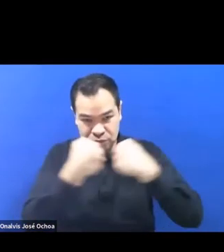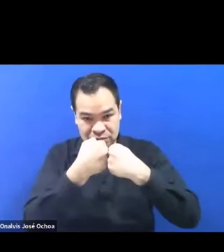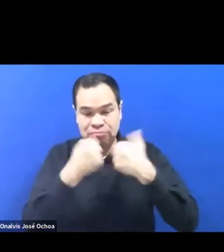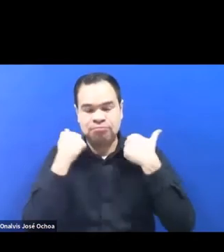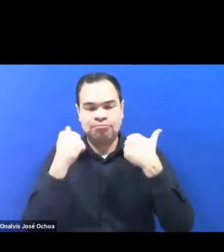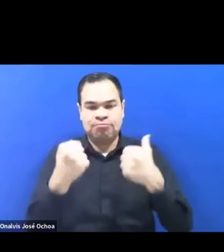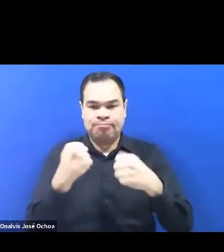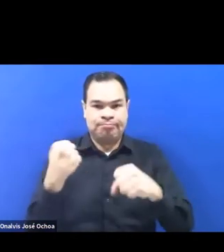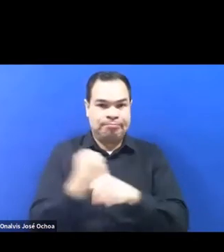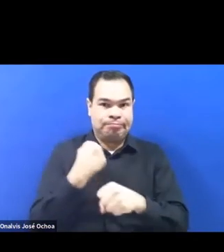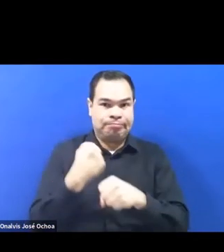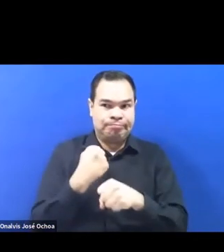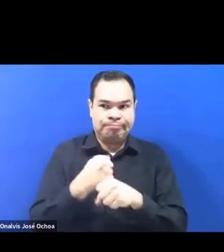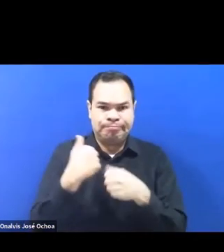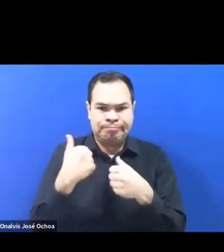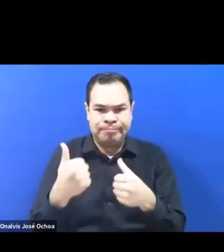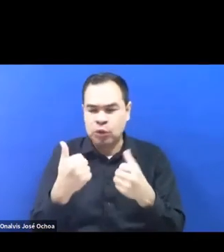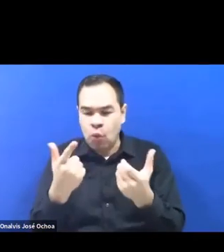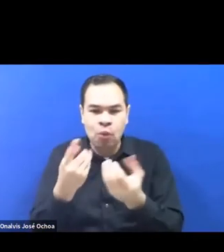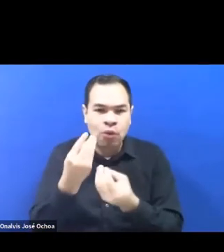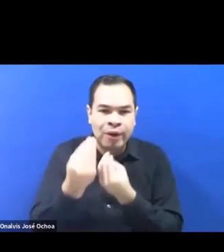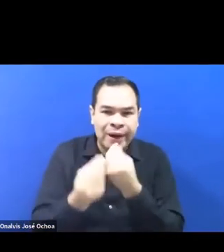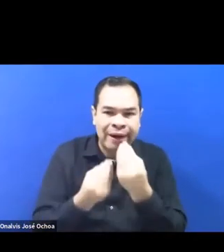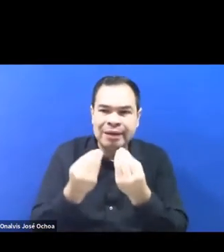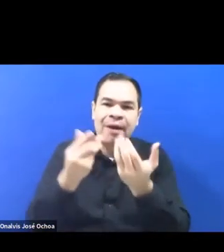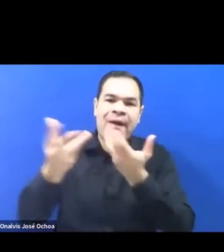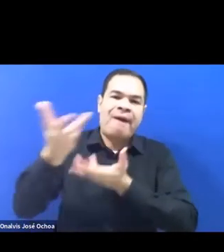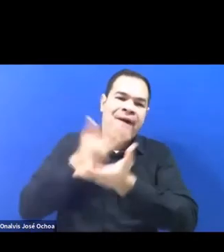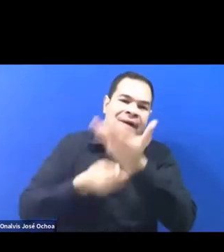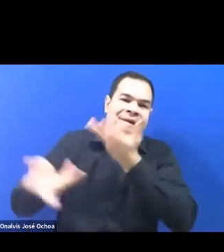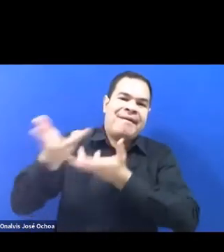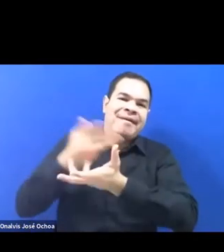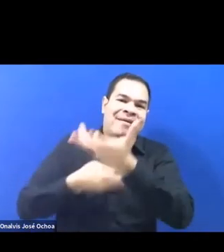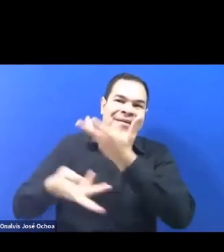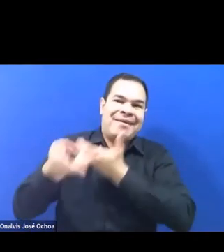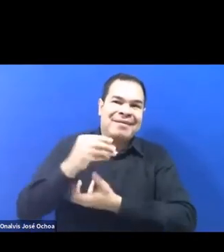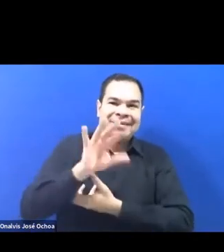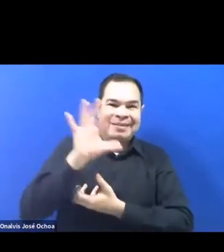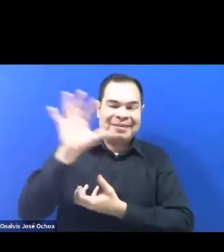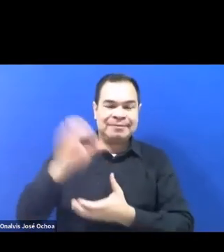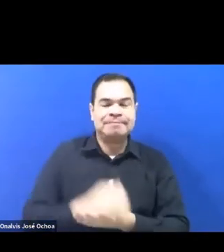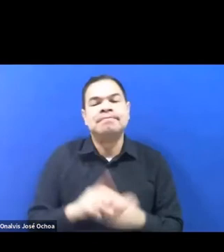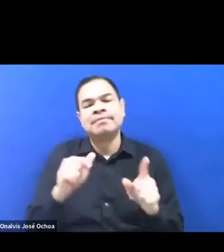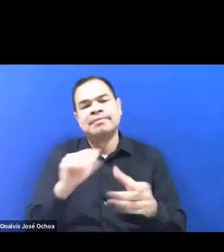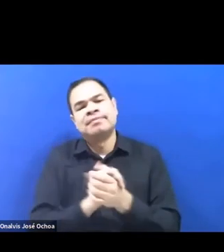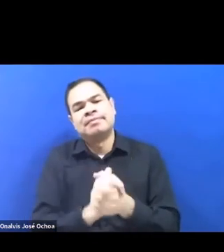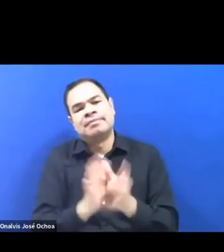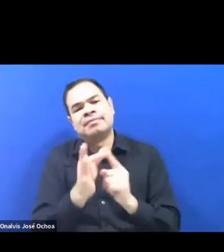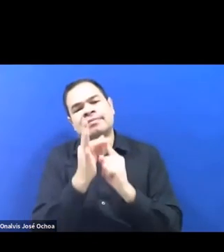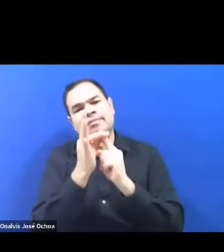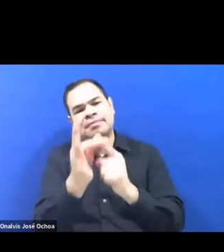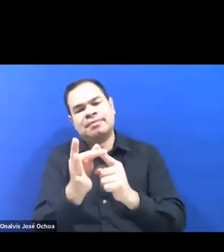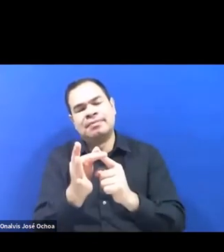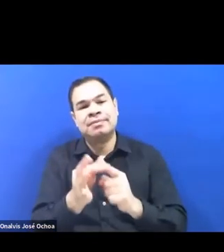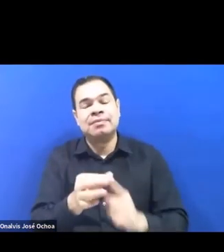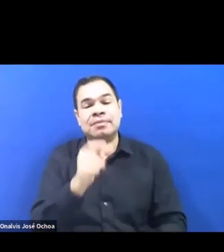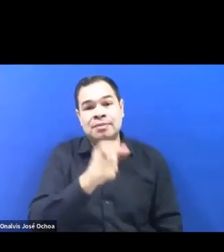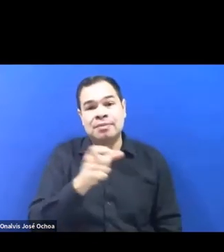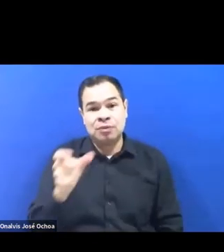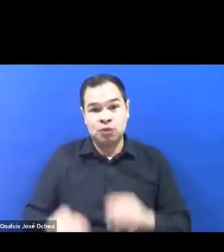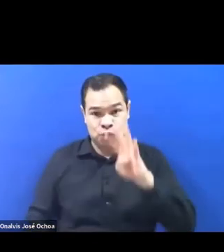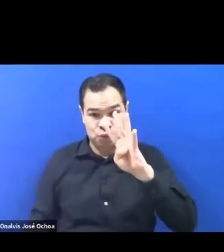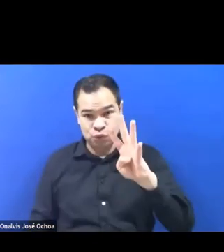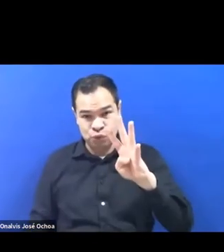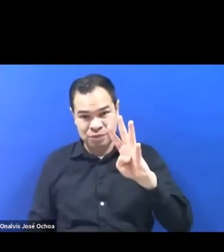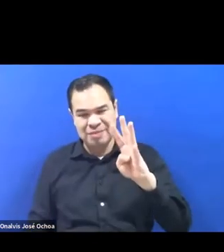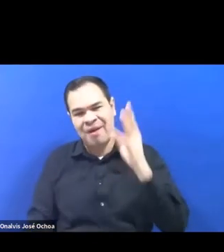y ha sido parte de la conceptualización de este intercambio. Y un saludo muy especial a las cuatro panelistas que nos acompañan